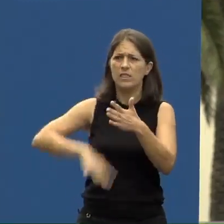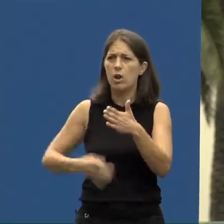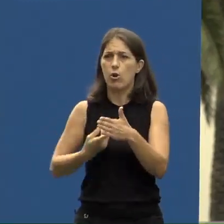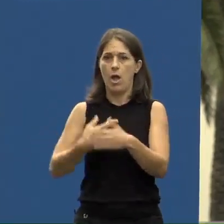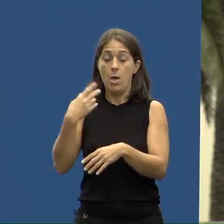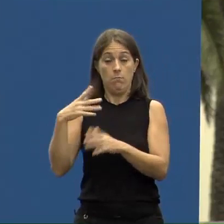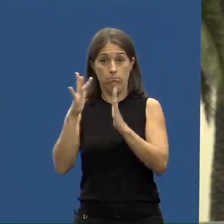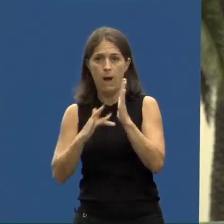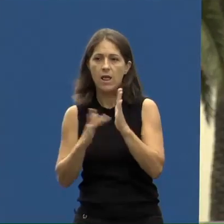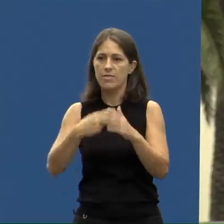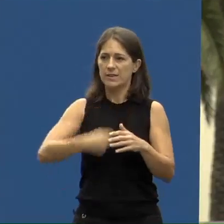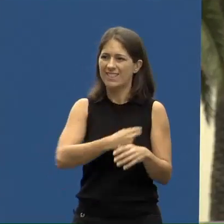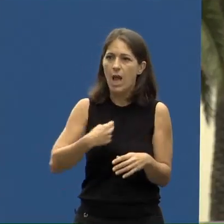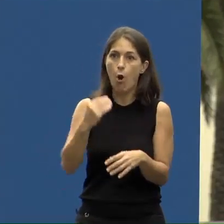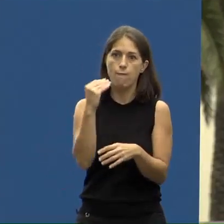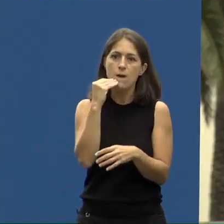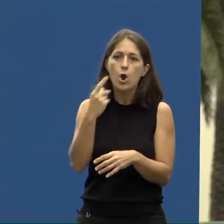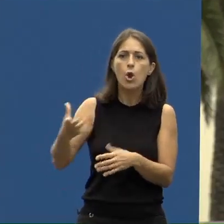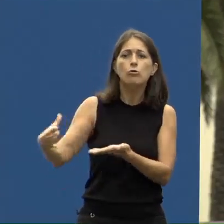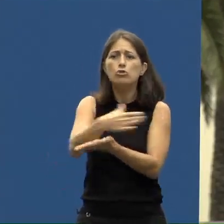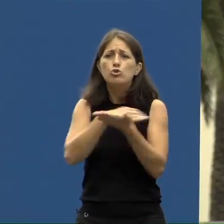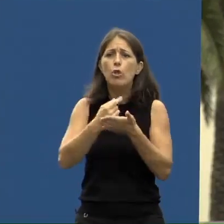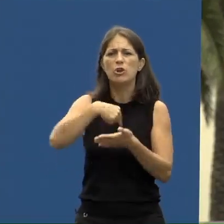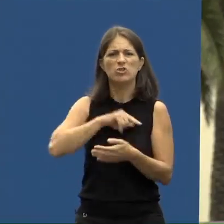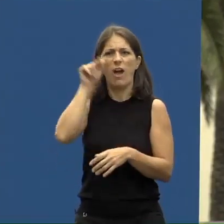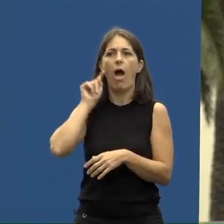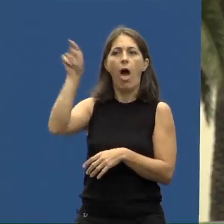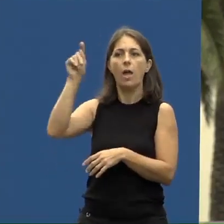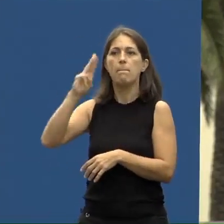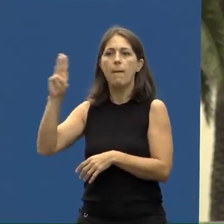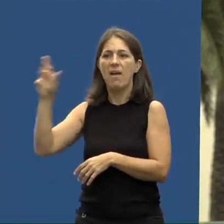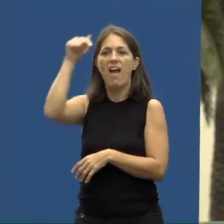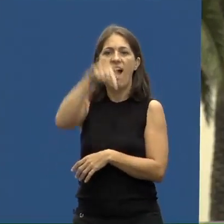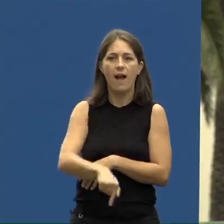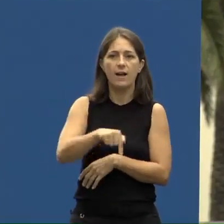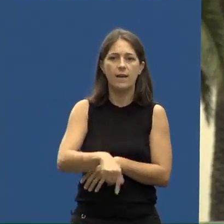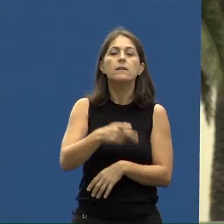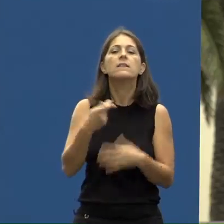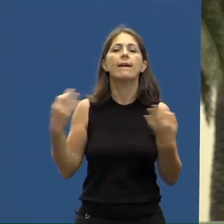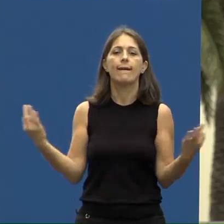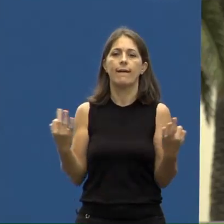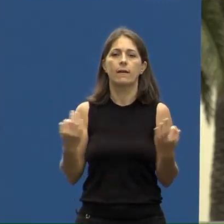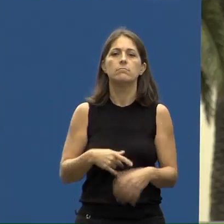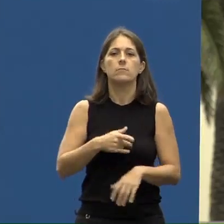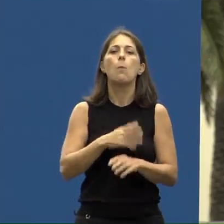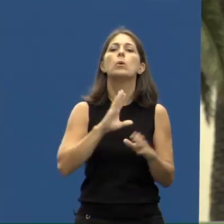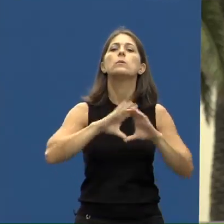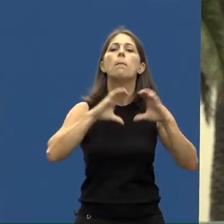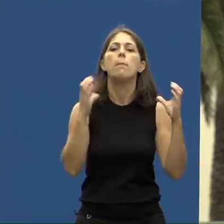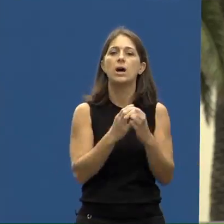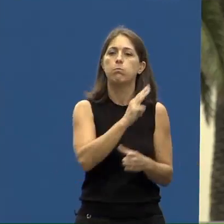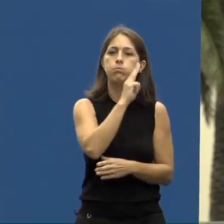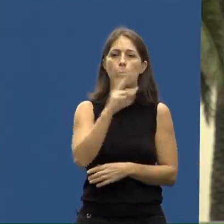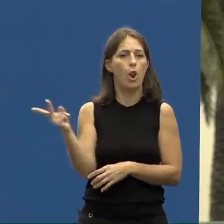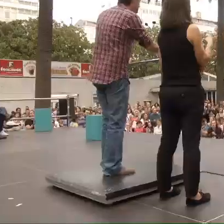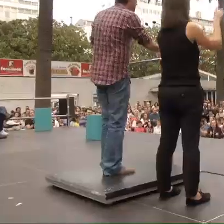Barcelona, en Valencia, en Santiago, en Ferrol, sabemos que o que se chama ali Partido Popular, aquí, en Galicia, chámase Partido Popular.